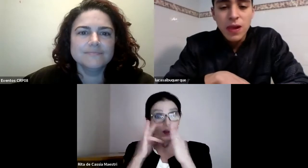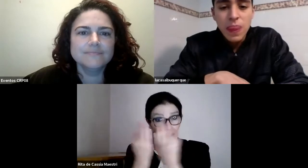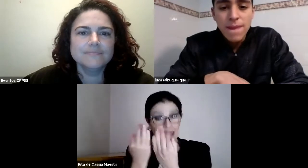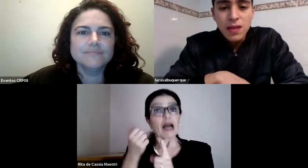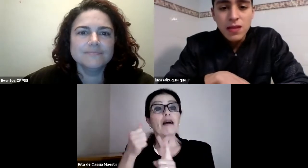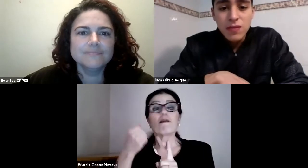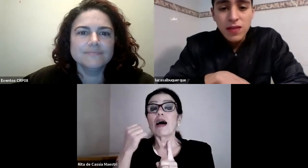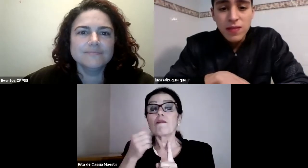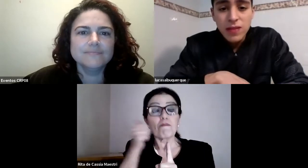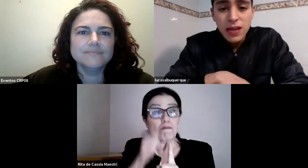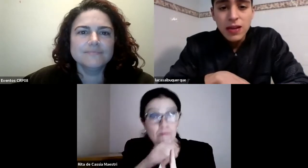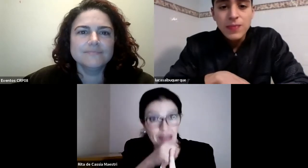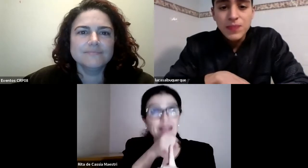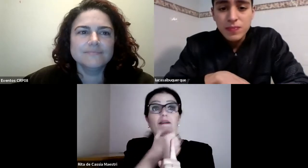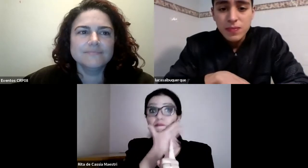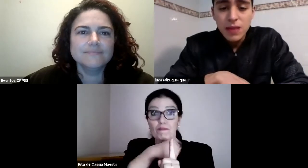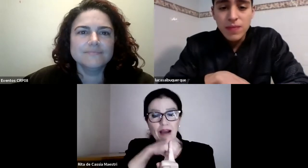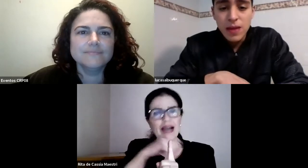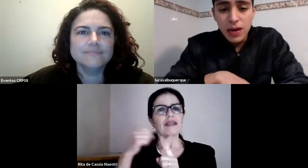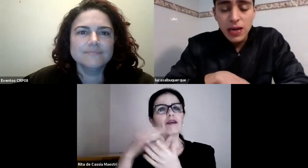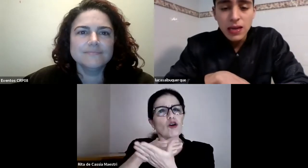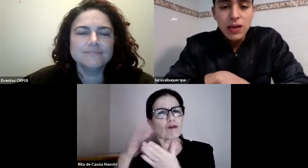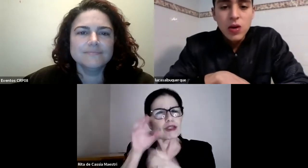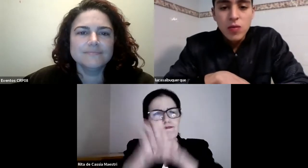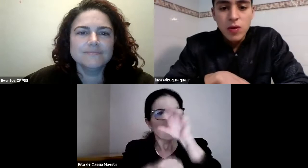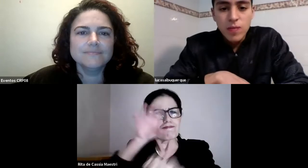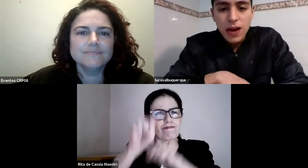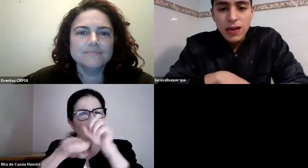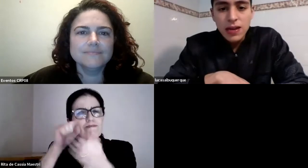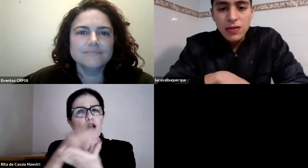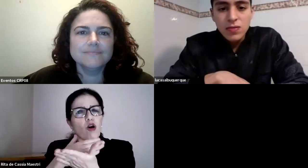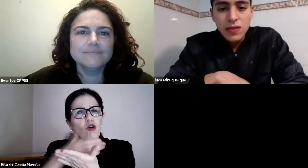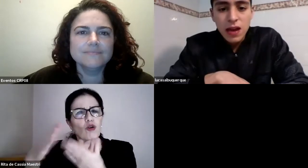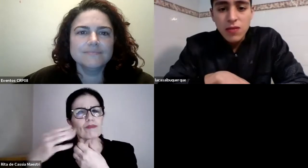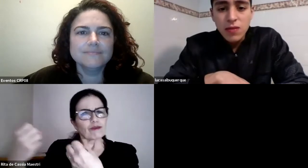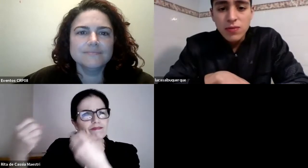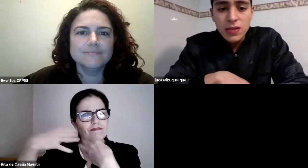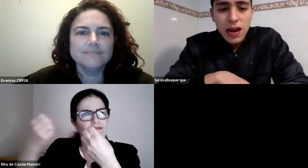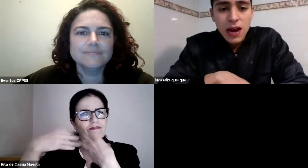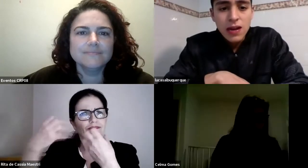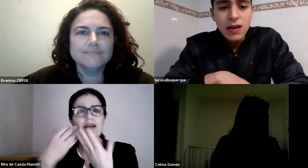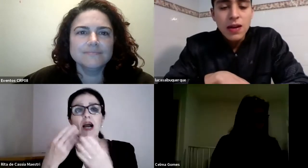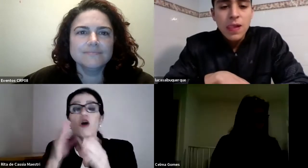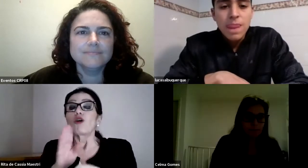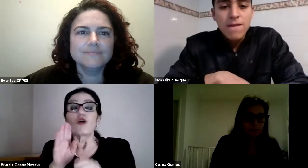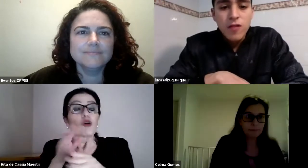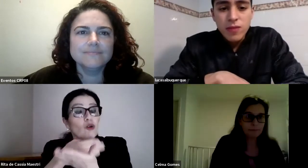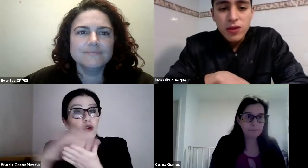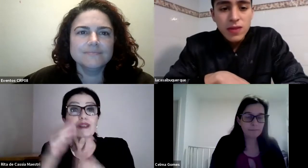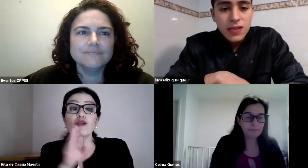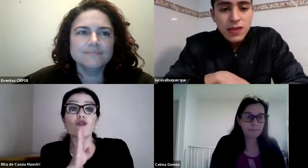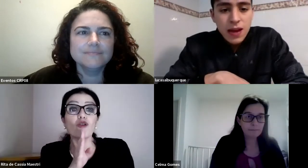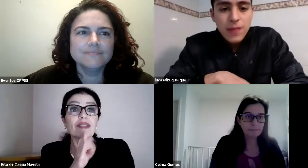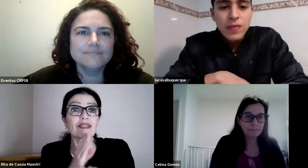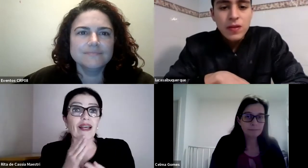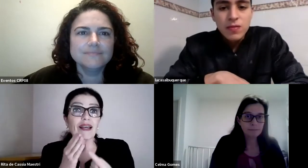conhecimento. Então, a minha família, minha mãe, o meu pai, eles começaram a buscar formas de